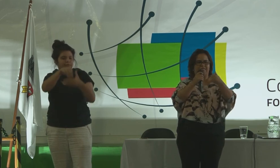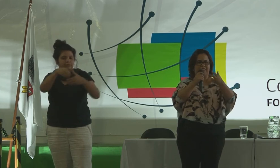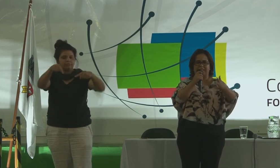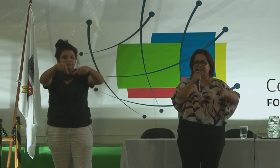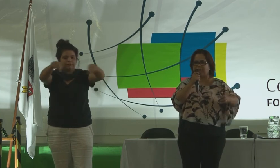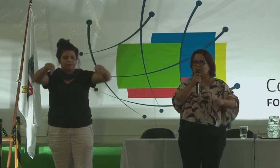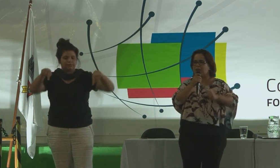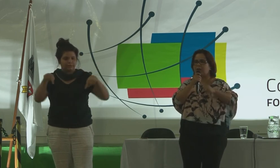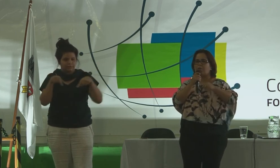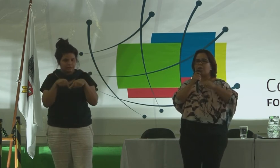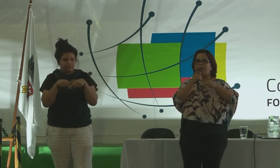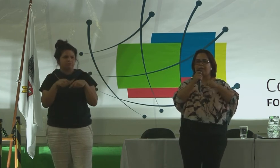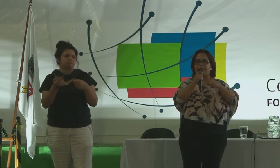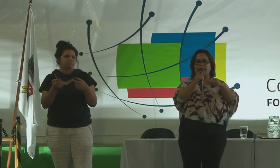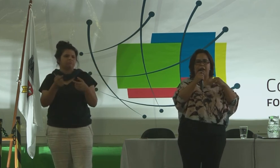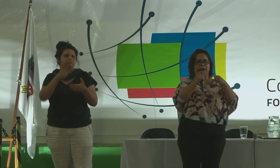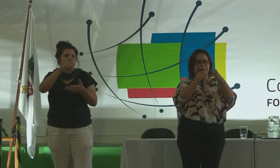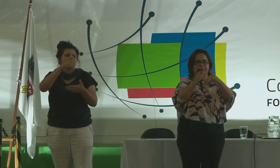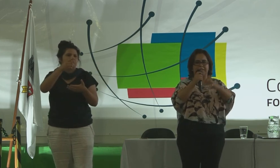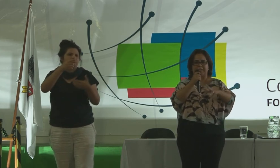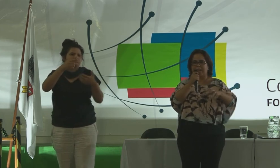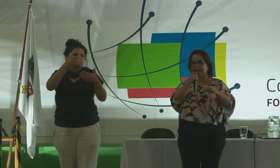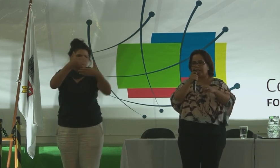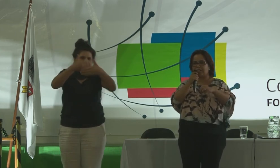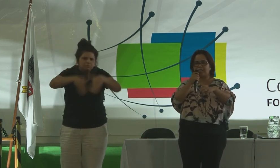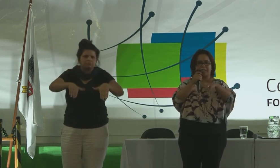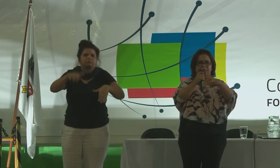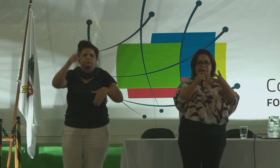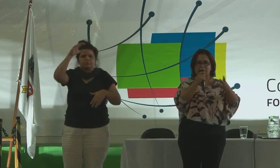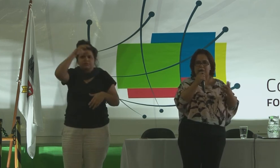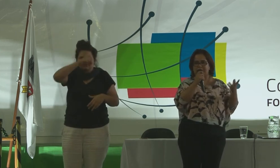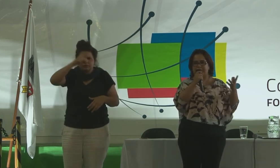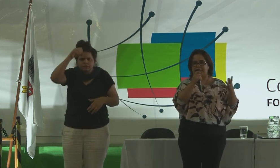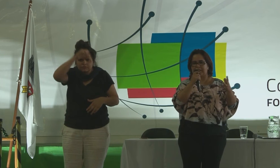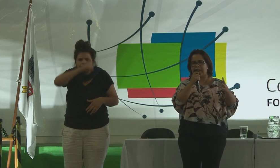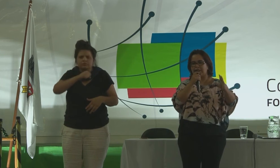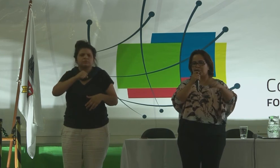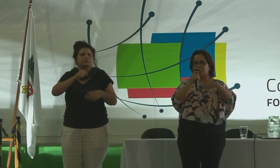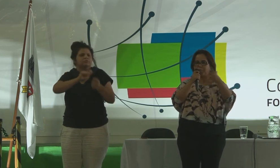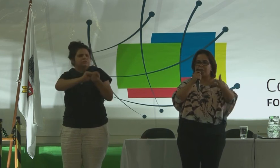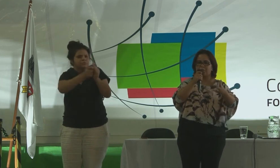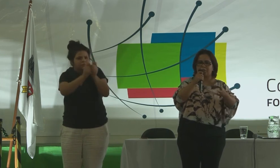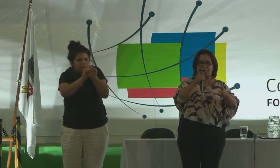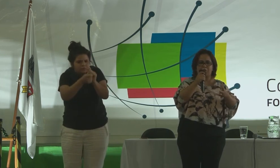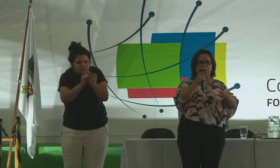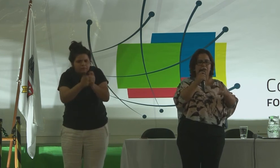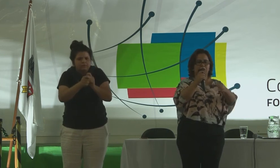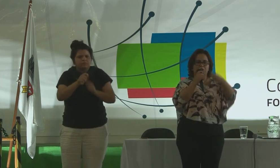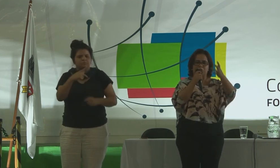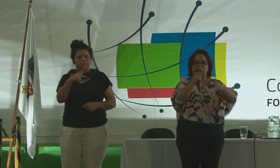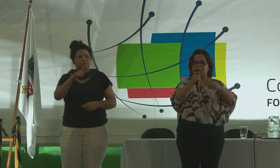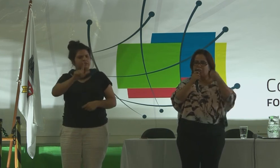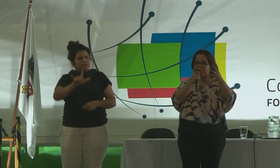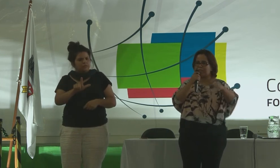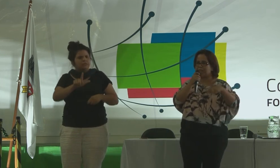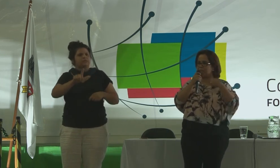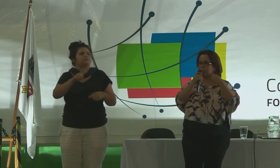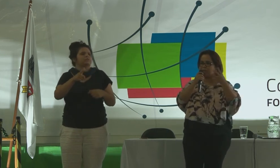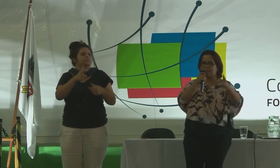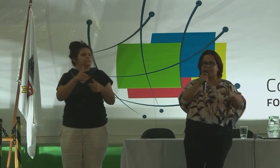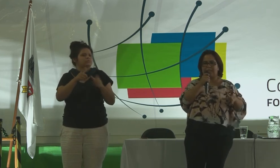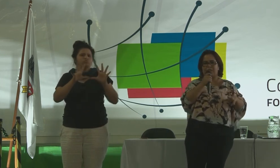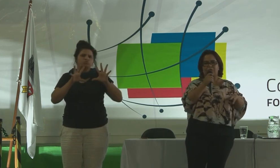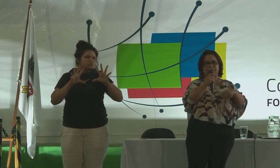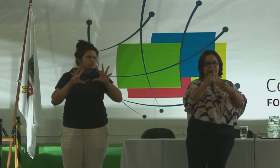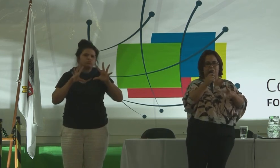aula. Avaliação, né, a aprendizagem, as adequações necessárias, os planos que foram discutidos,